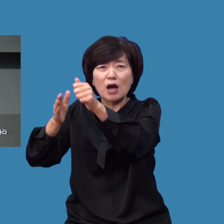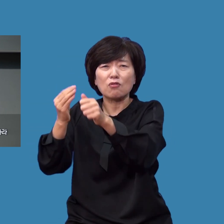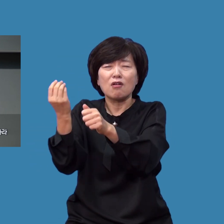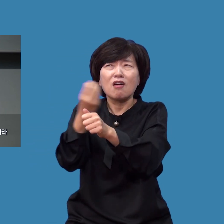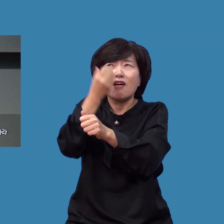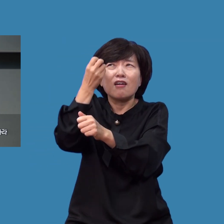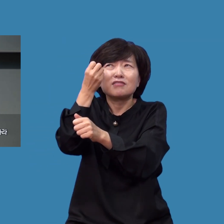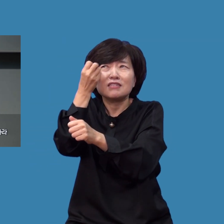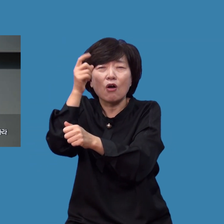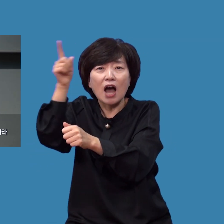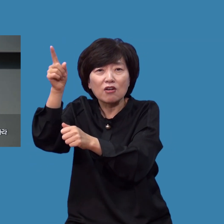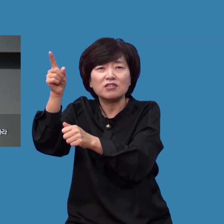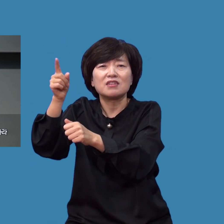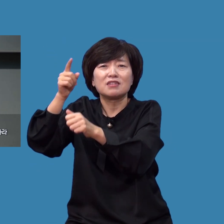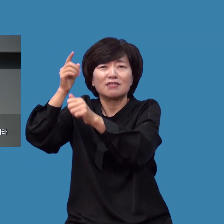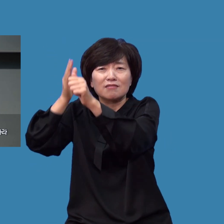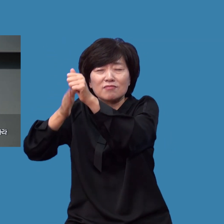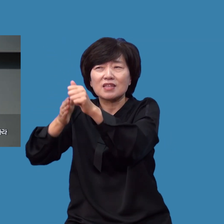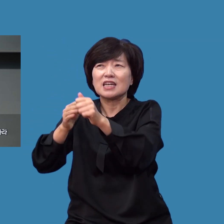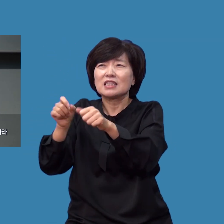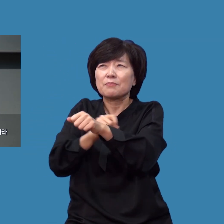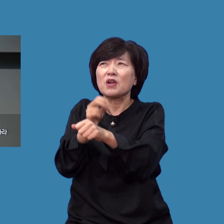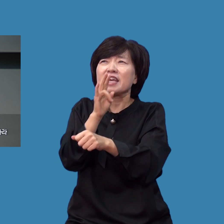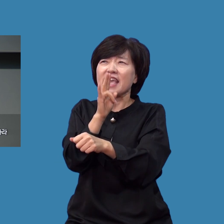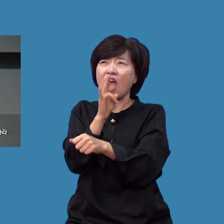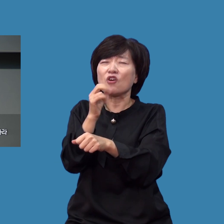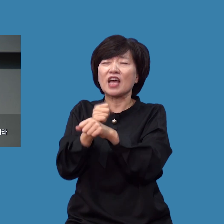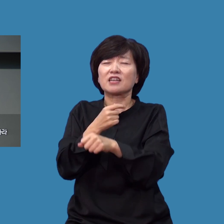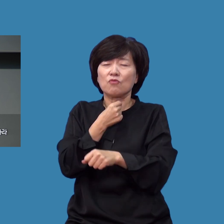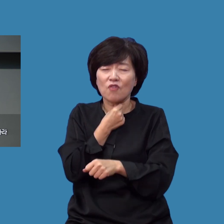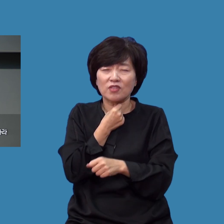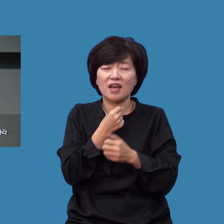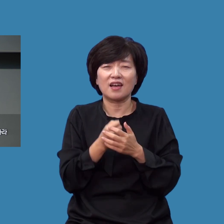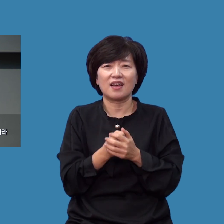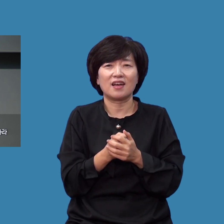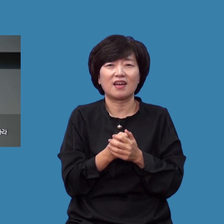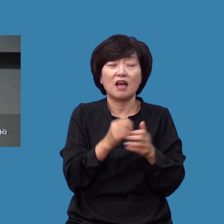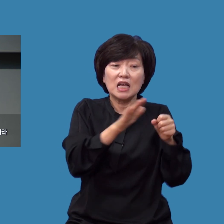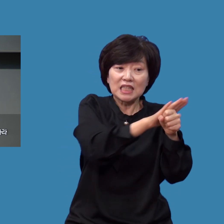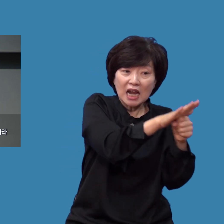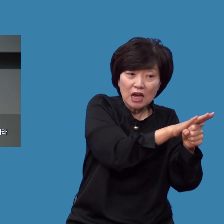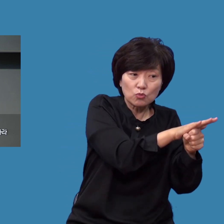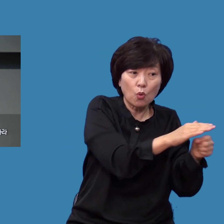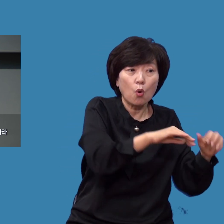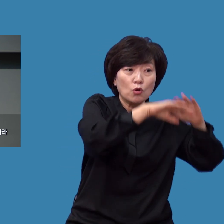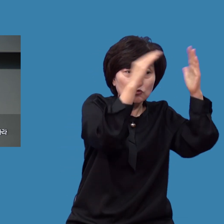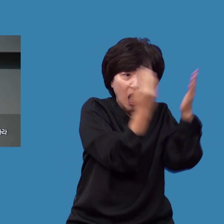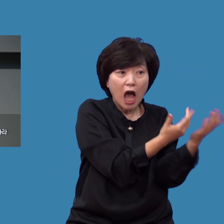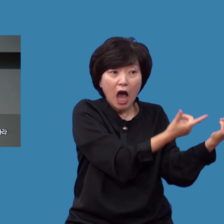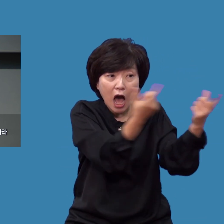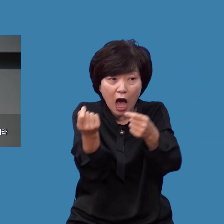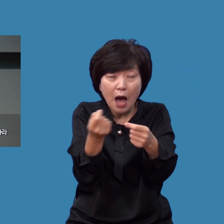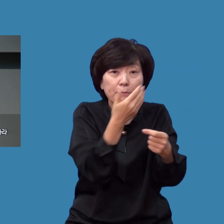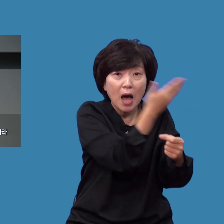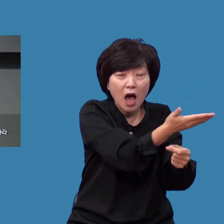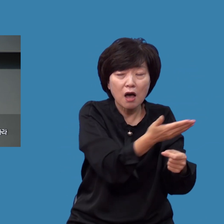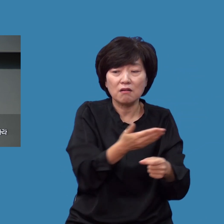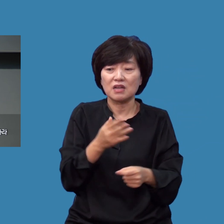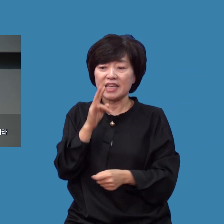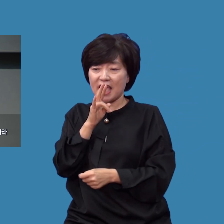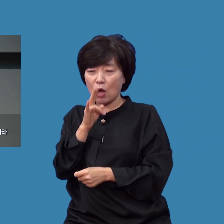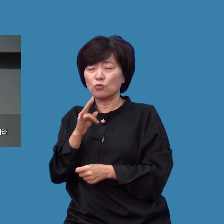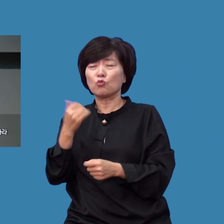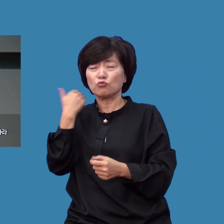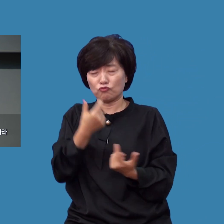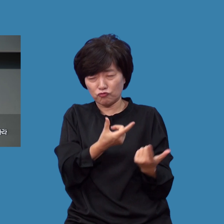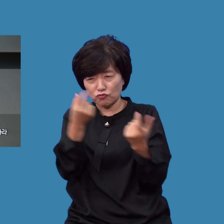예언을 하려고 하라. 사랑이 모든 사람이 해야 될 일인 것처럼 예언도 모든 사람이 할 수 있는 일이라는 거야. 사랑이 특별한 사람만 해야 되는